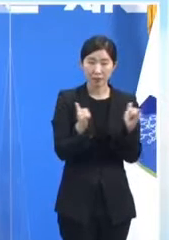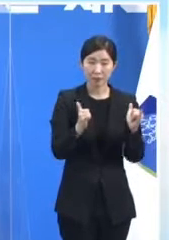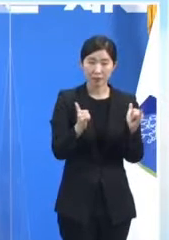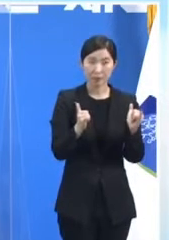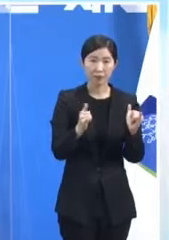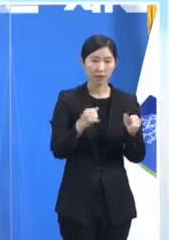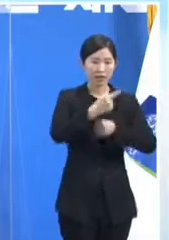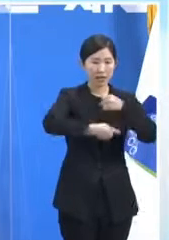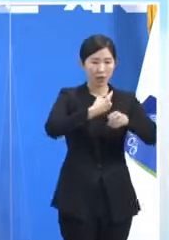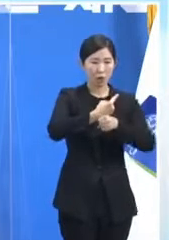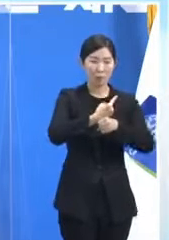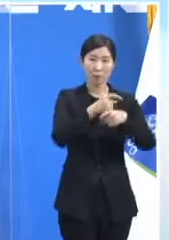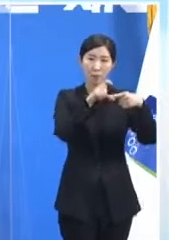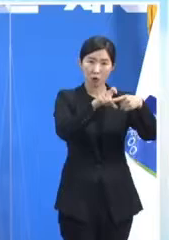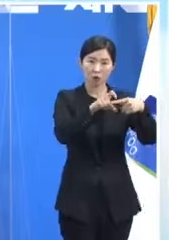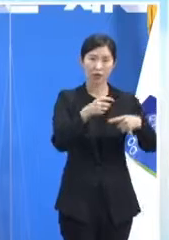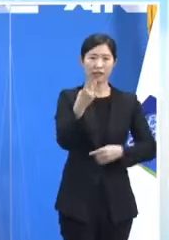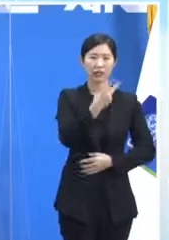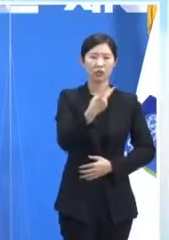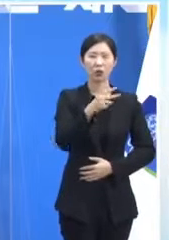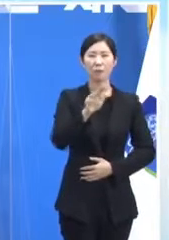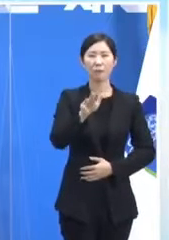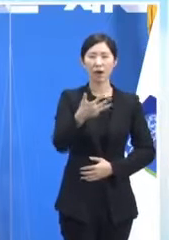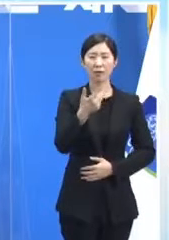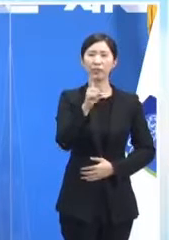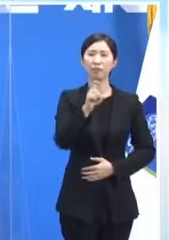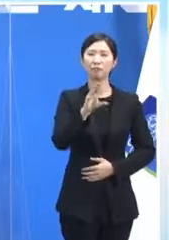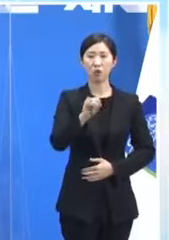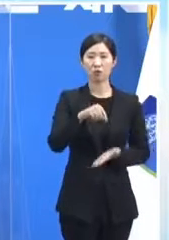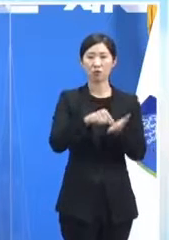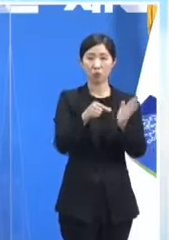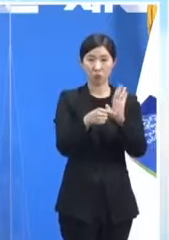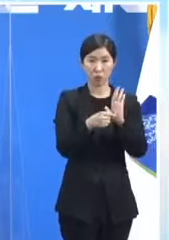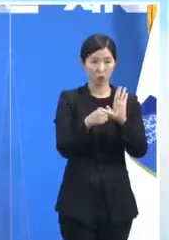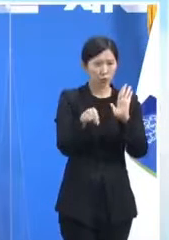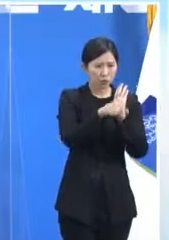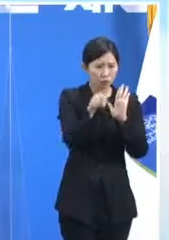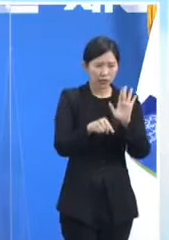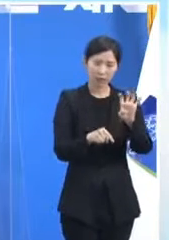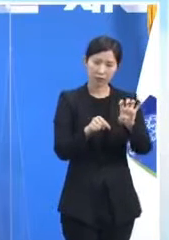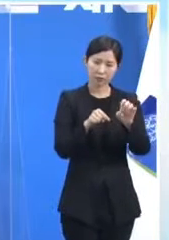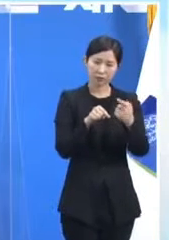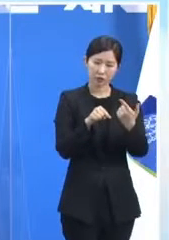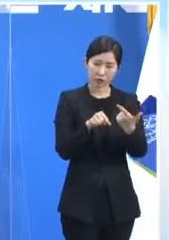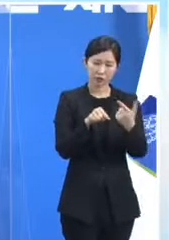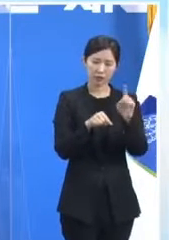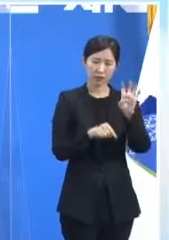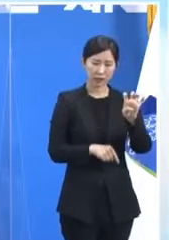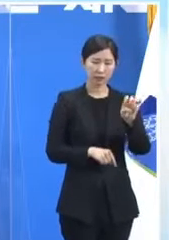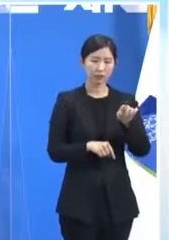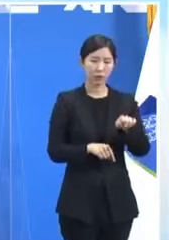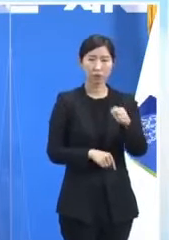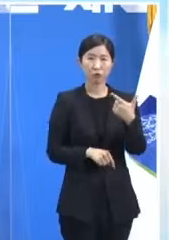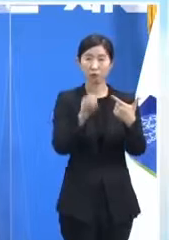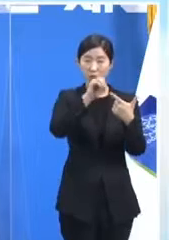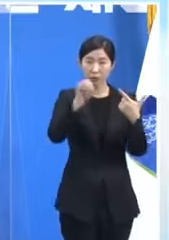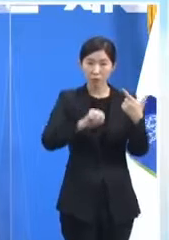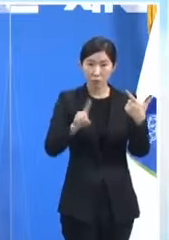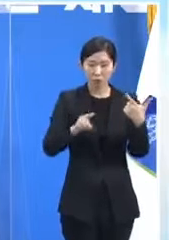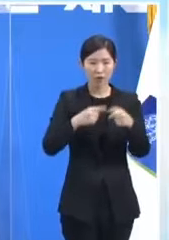소득은 2,810만 원에 불과했으며, 그중 40.6%는 연간 총소득이 2천만 원